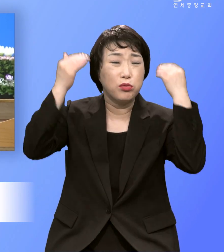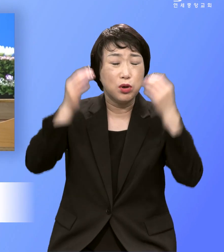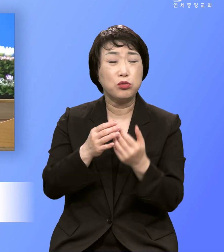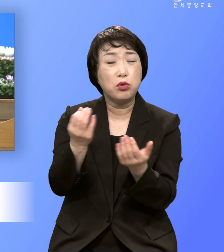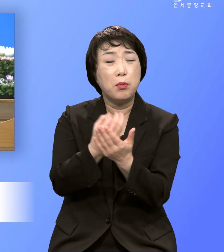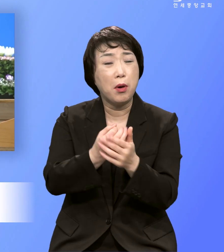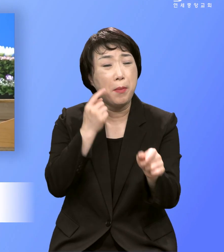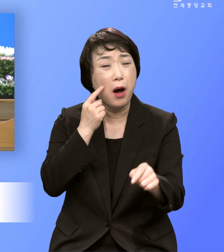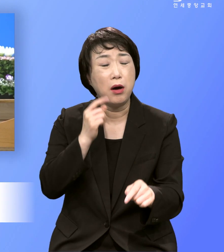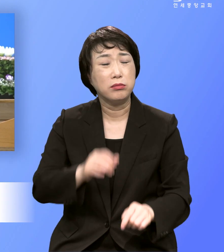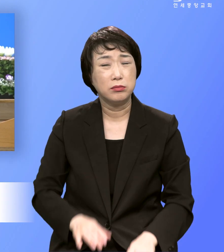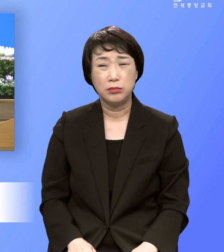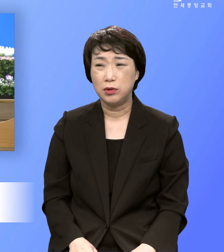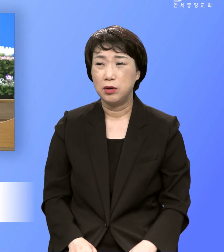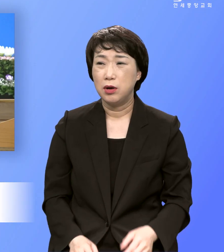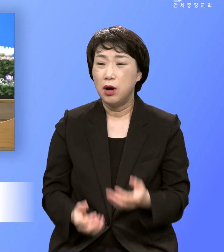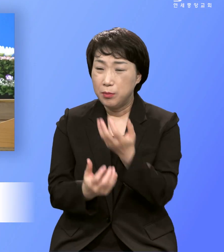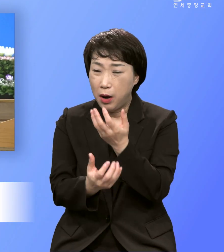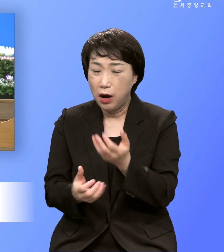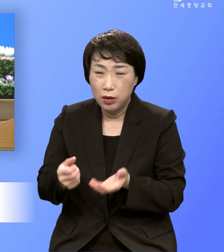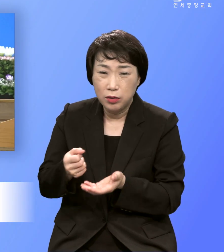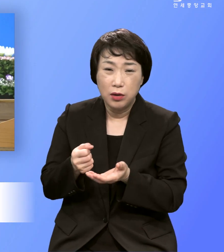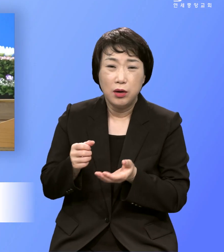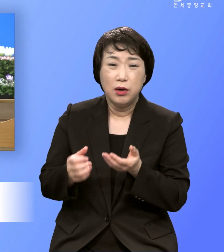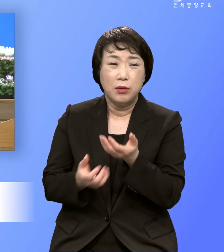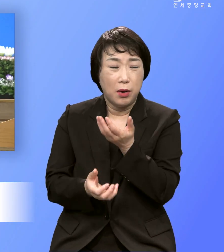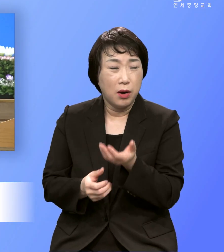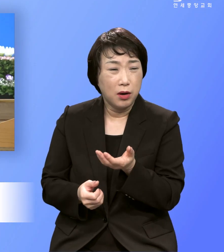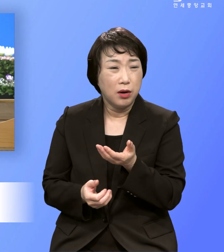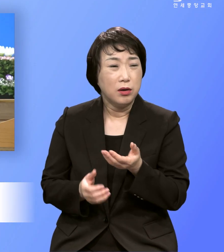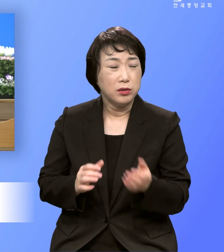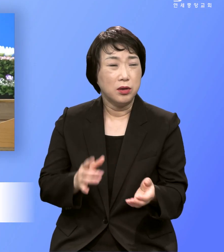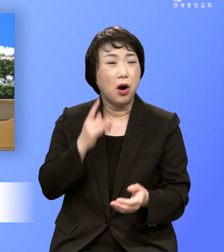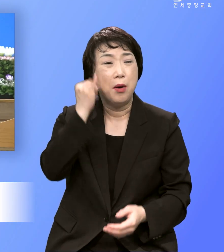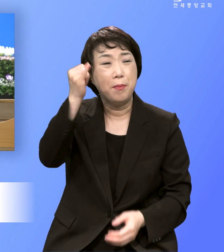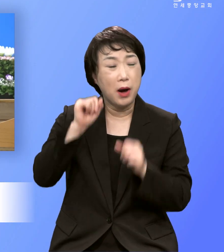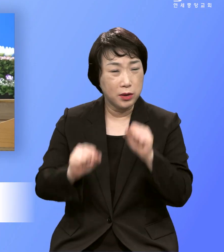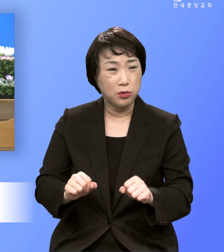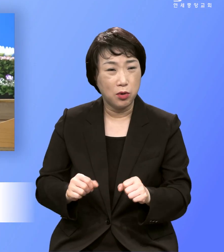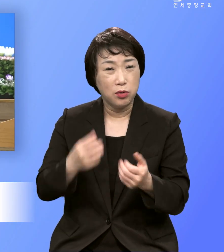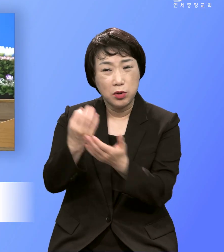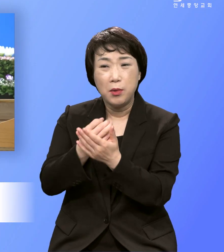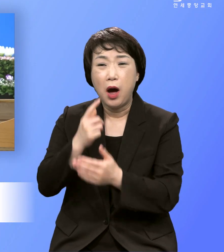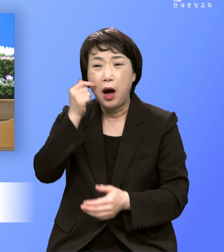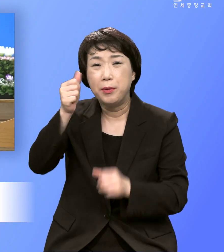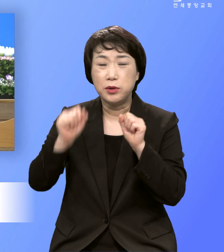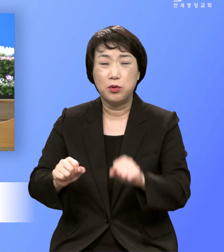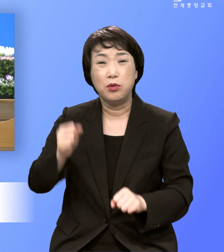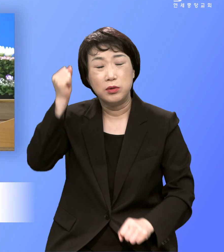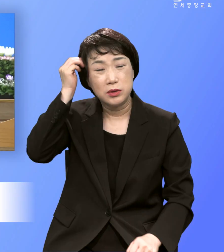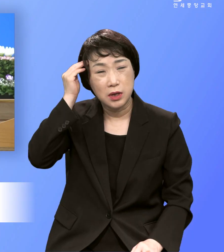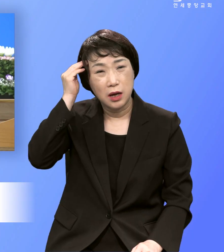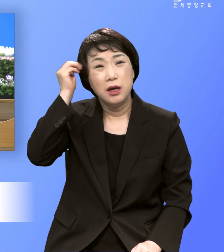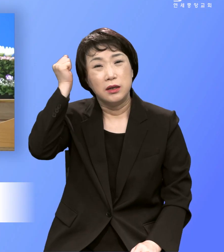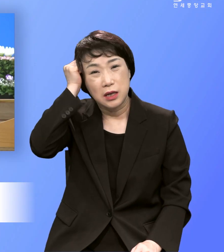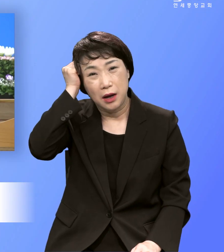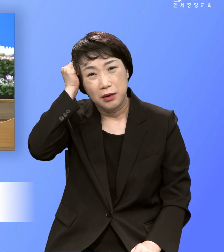그래도 엄마가 나 밥 해주는 엄마가 있고 돈 벌어주는 아버지가 있고 잠재워주는 집이 있으니 얼마나 감사해.